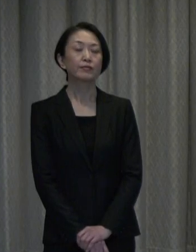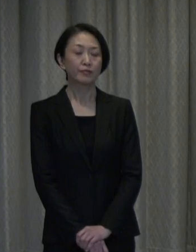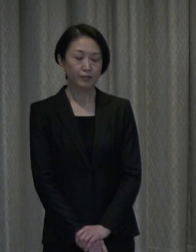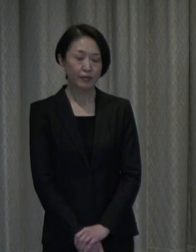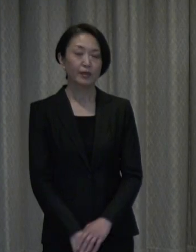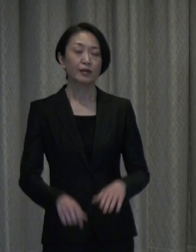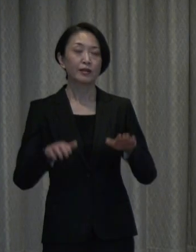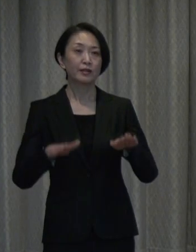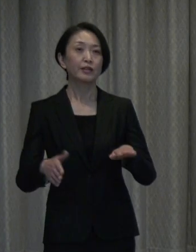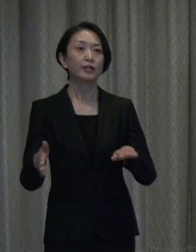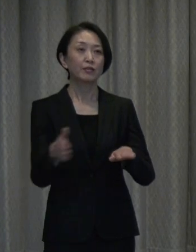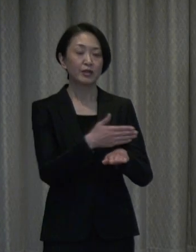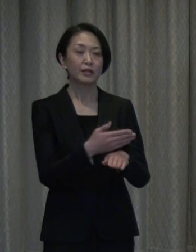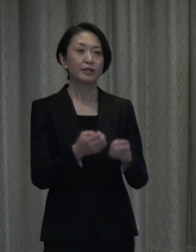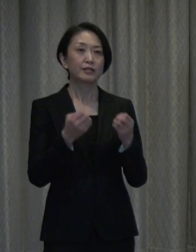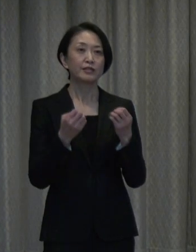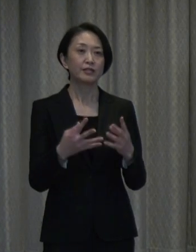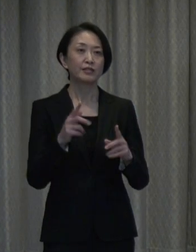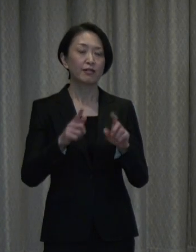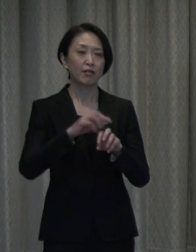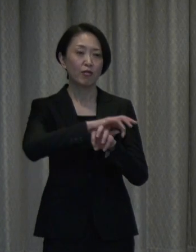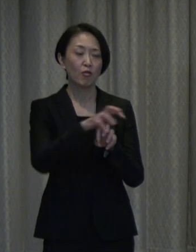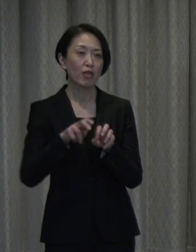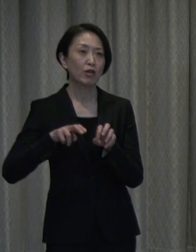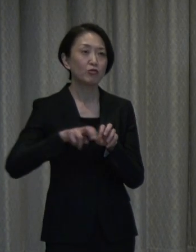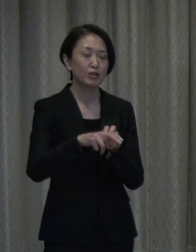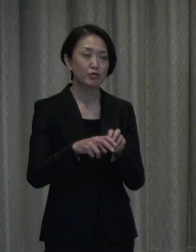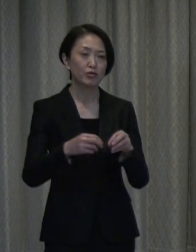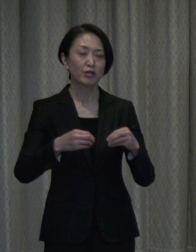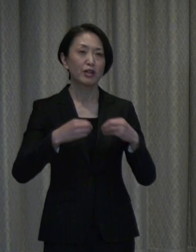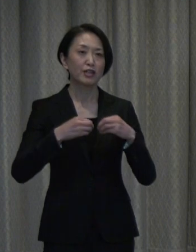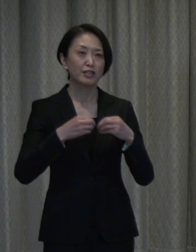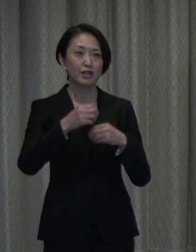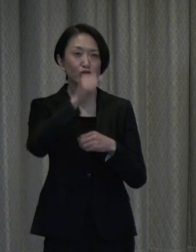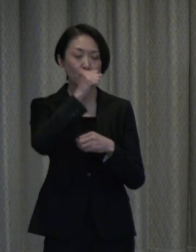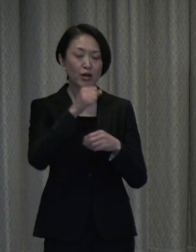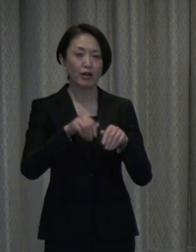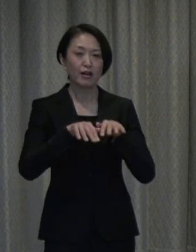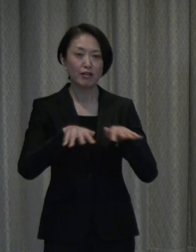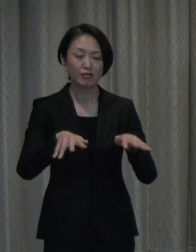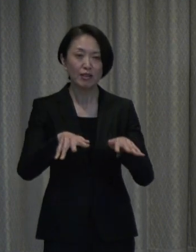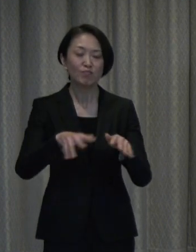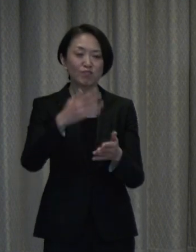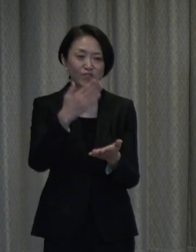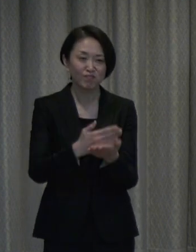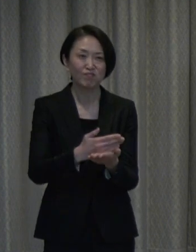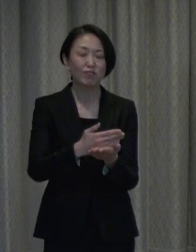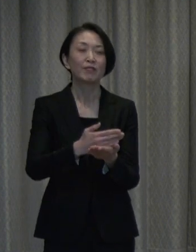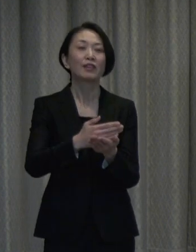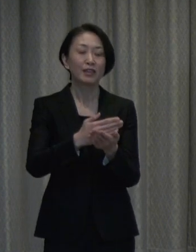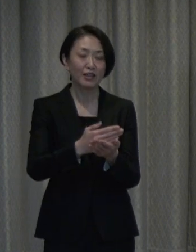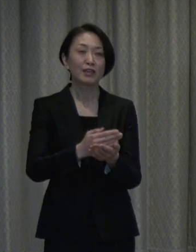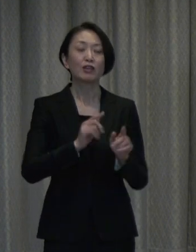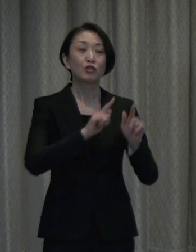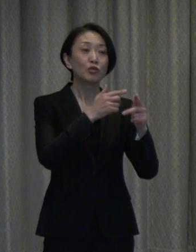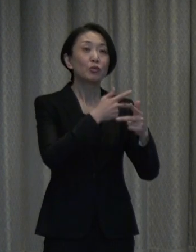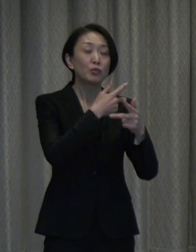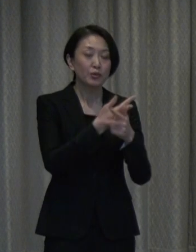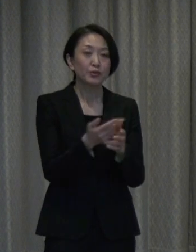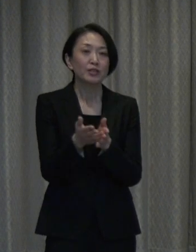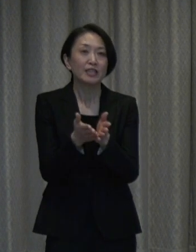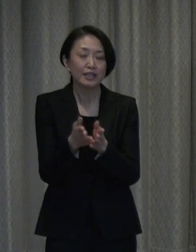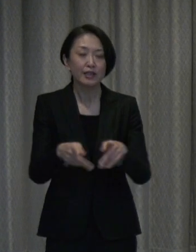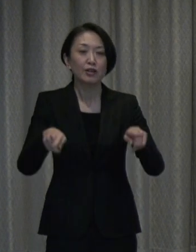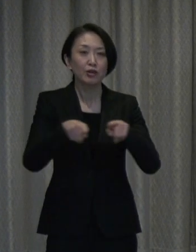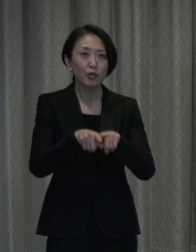それではただいまから新型コロナウイルス感染症拡大防止に関する東北新潟、